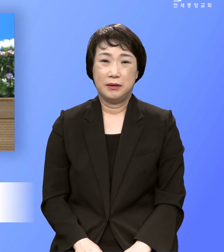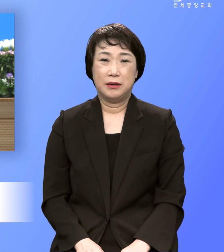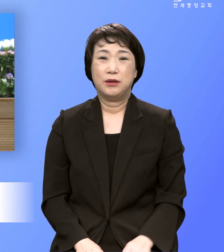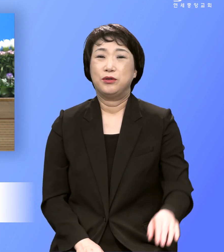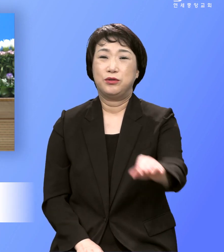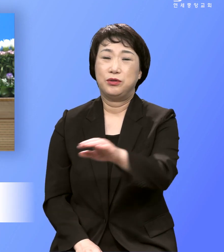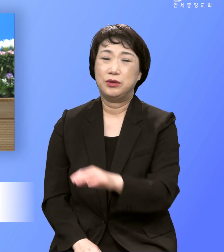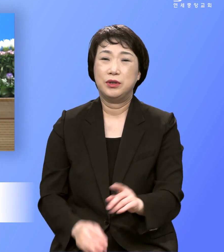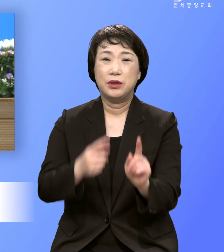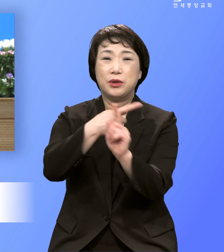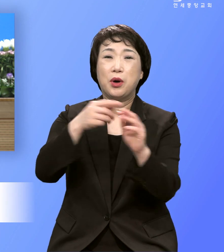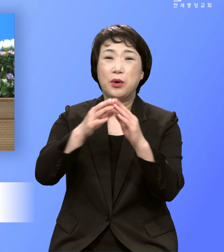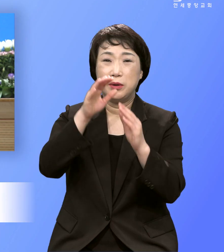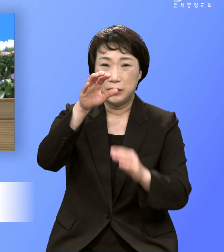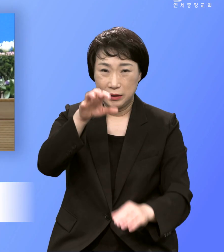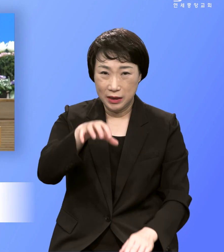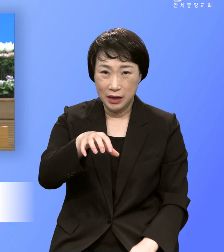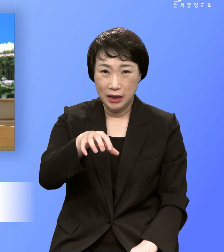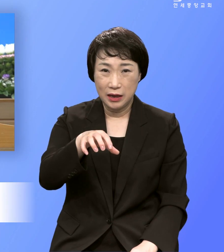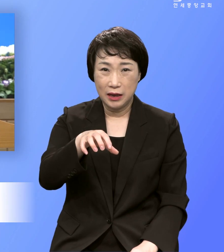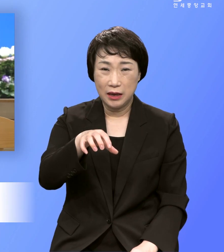우리 연세종교회